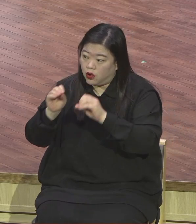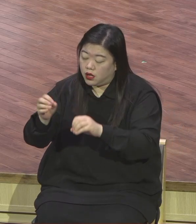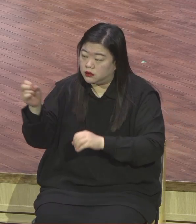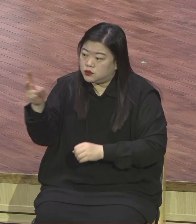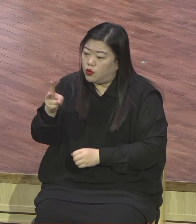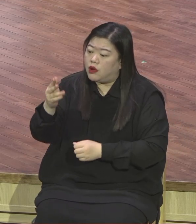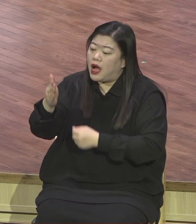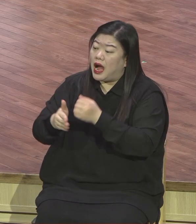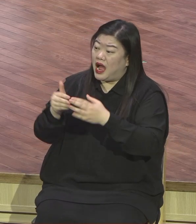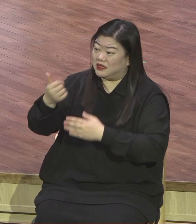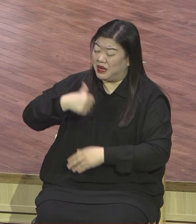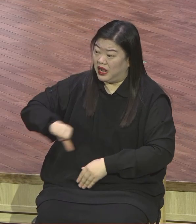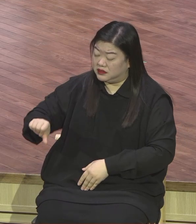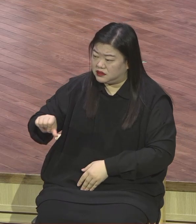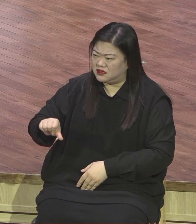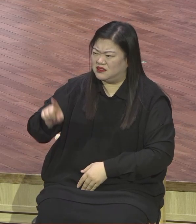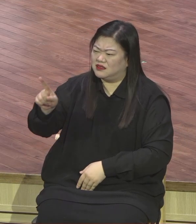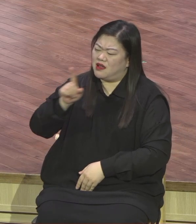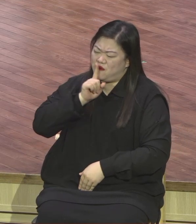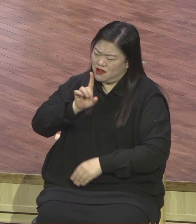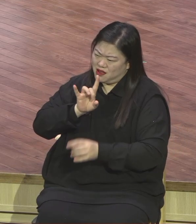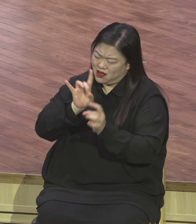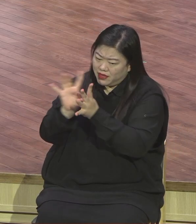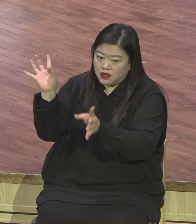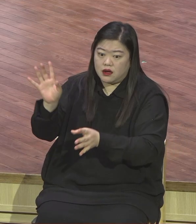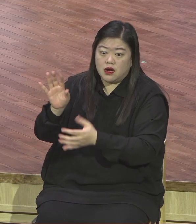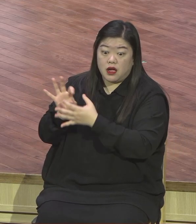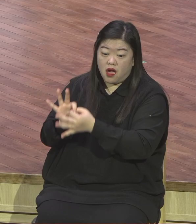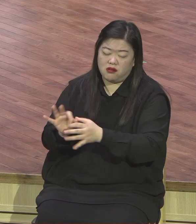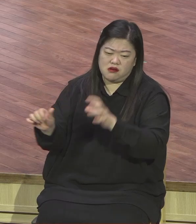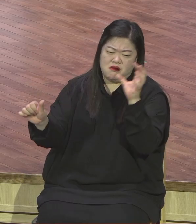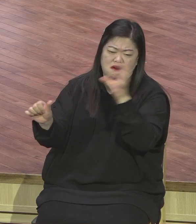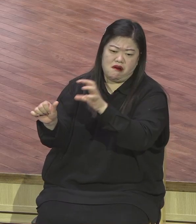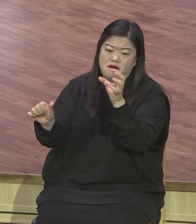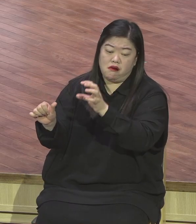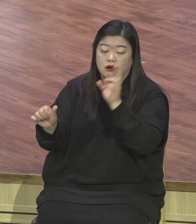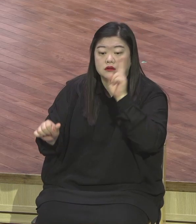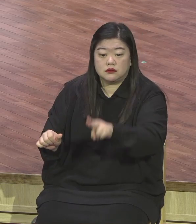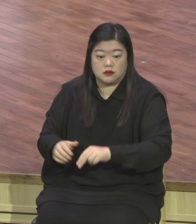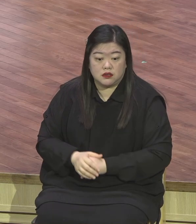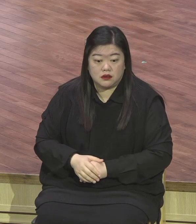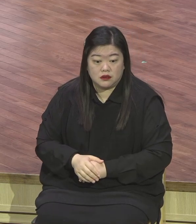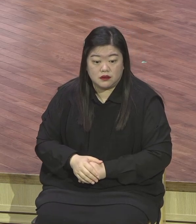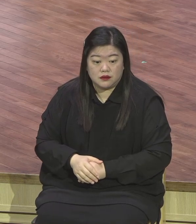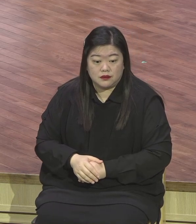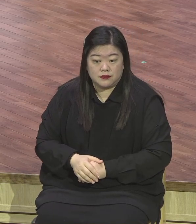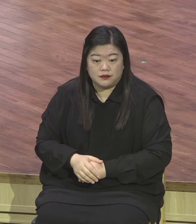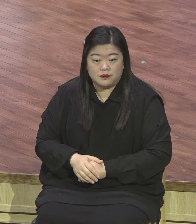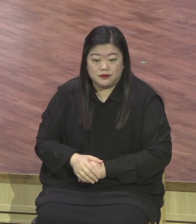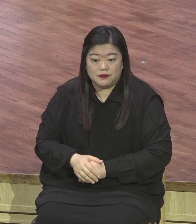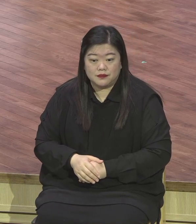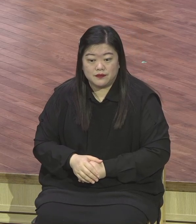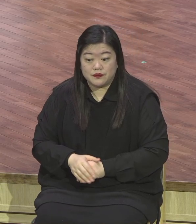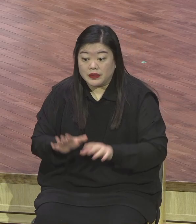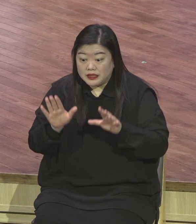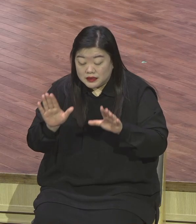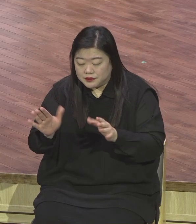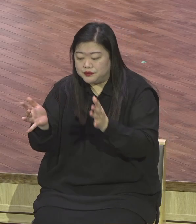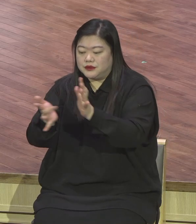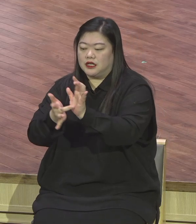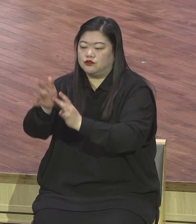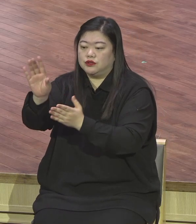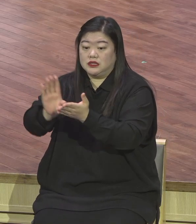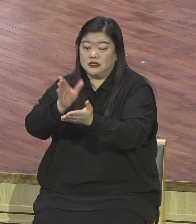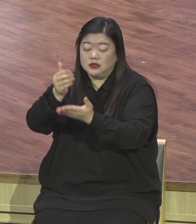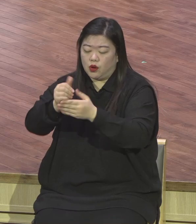이것은요 예수님 당시나 사도 바울이 보험을 증거할 당시나 지금이나 마찬가지요 예수 글씨도 만